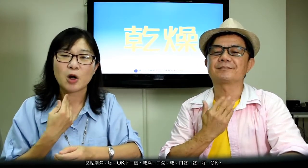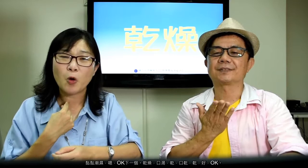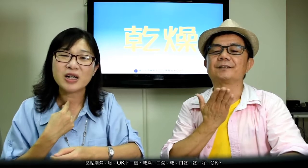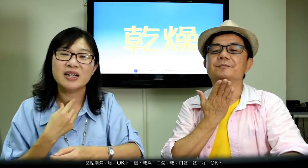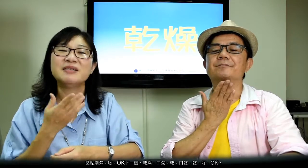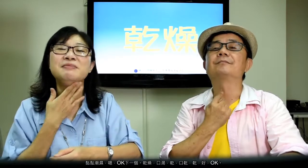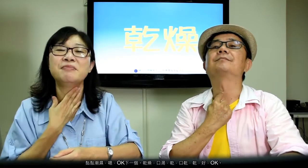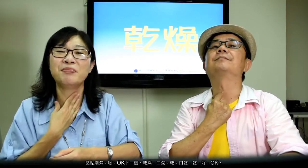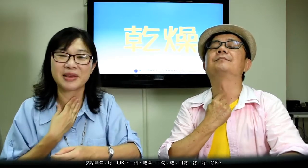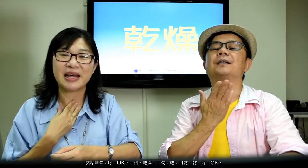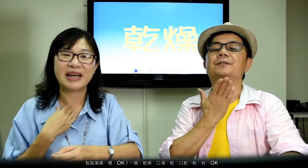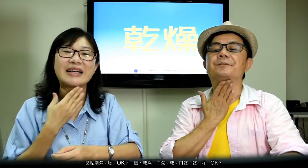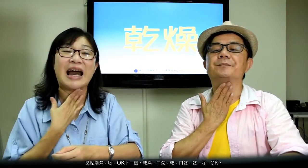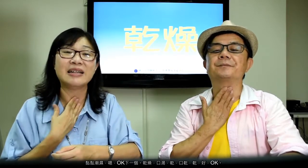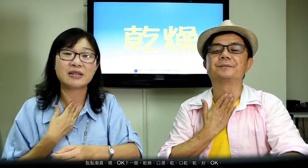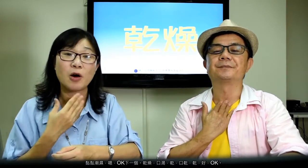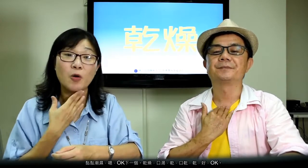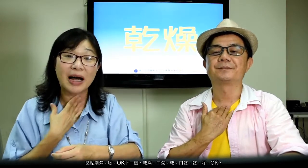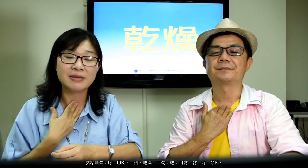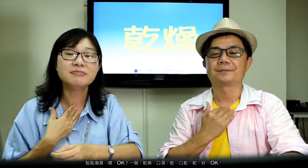口渴，干，口干，嗯，